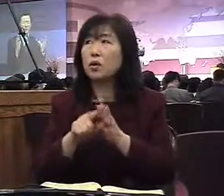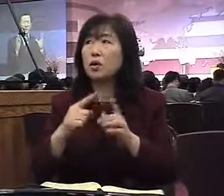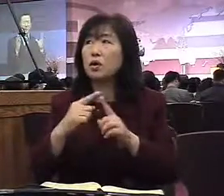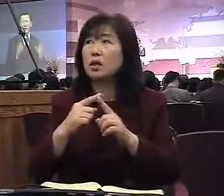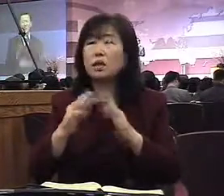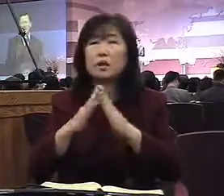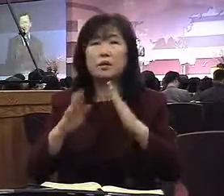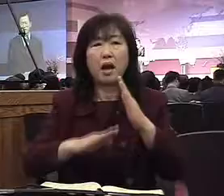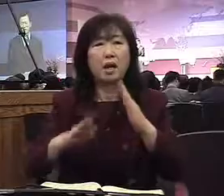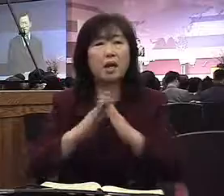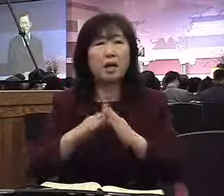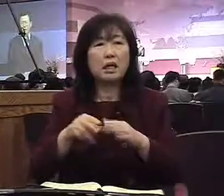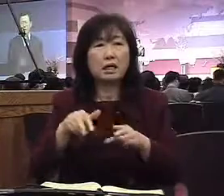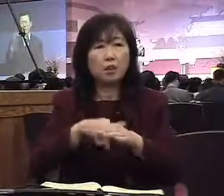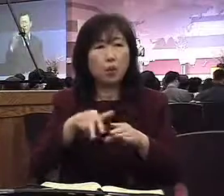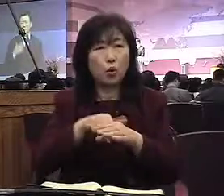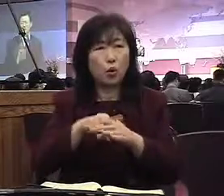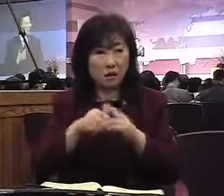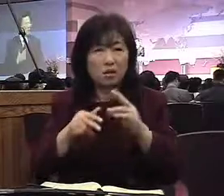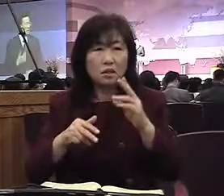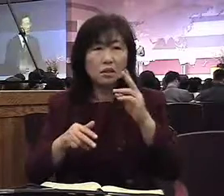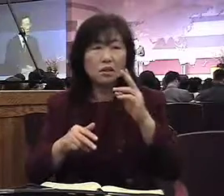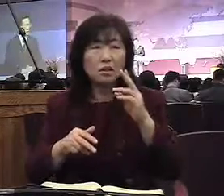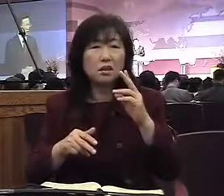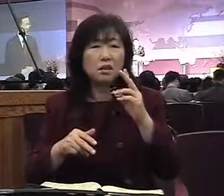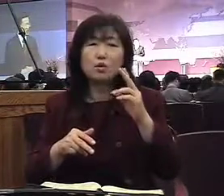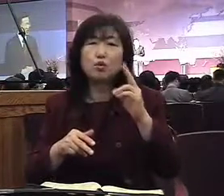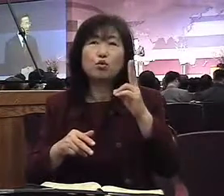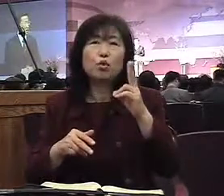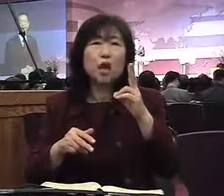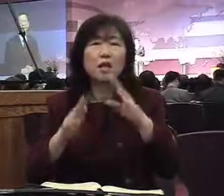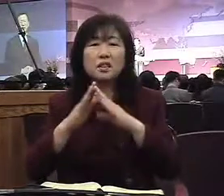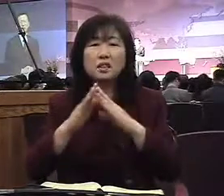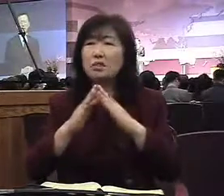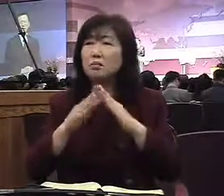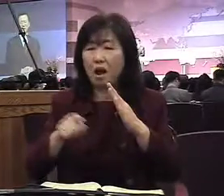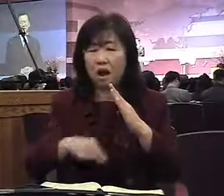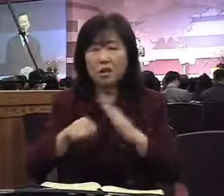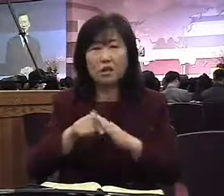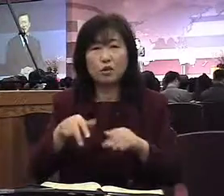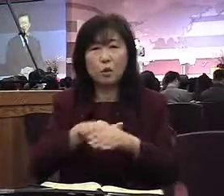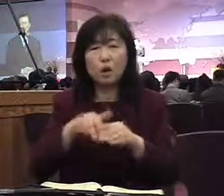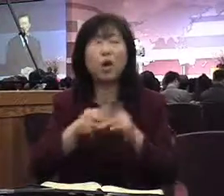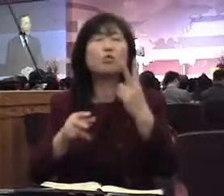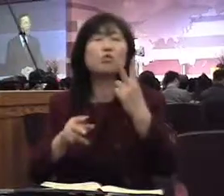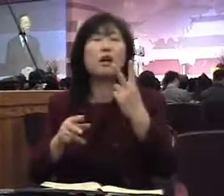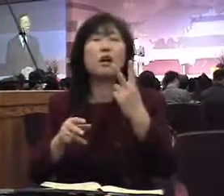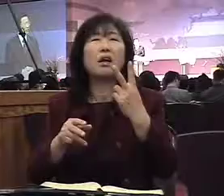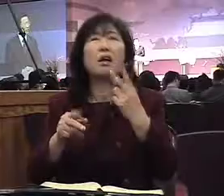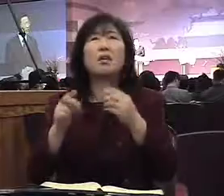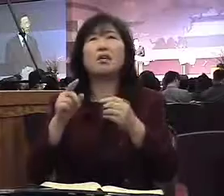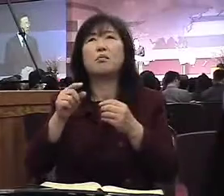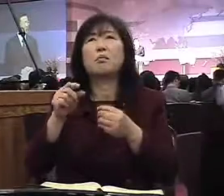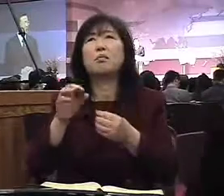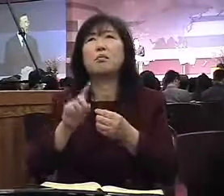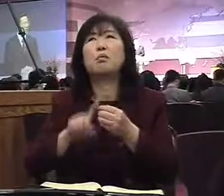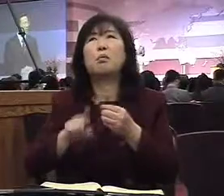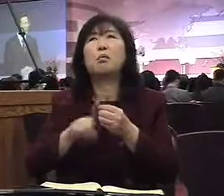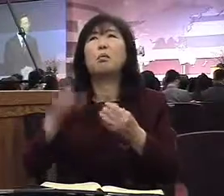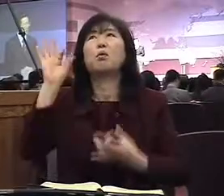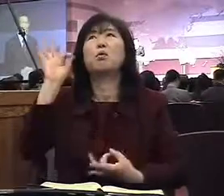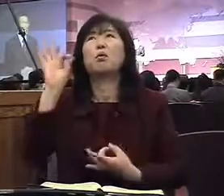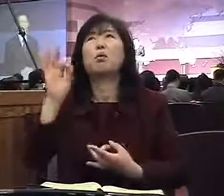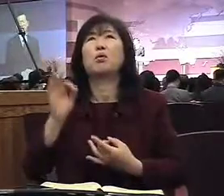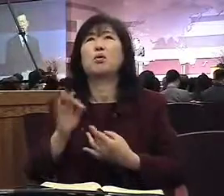둘이면은 뭐 집안이 된 게 없다고 모든 책임을 저한테 돌리시더라고요. 그러면서요 참 매도 많이 맞고 쫓겨나기도